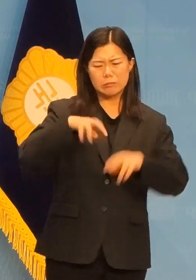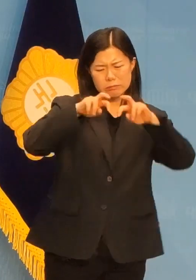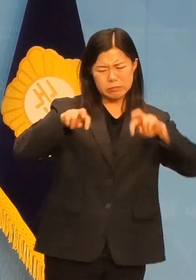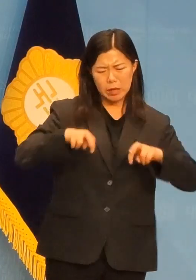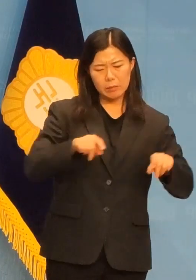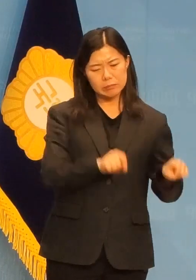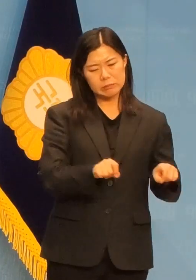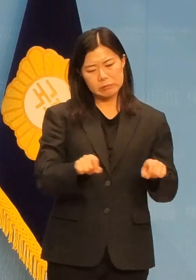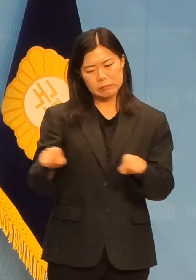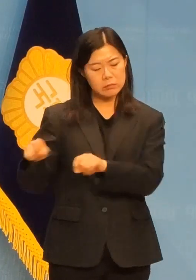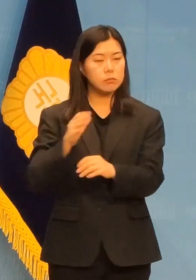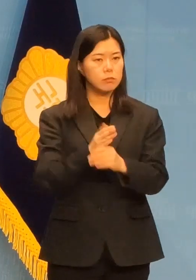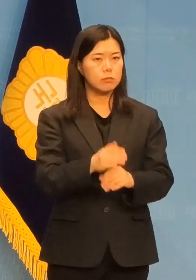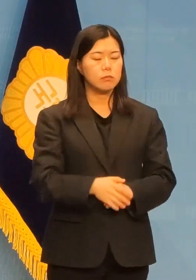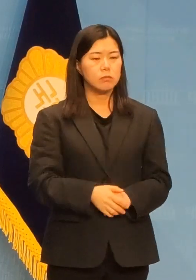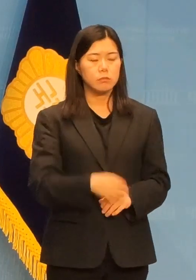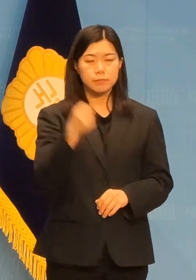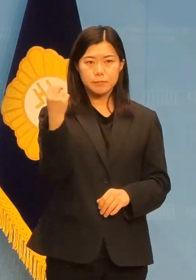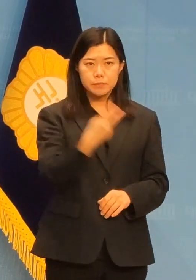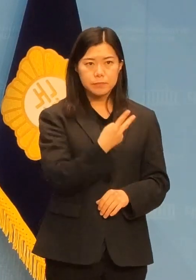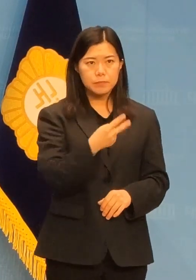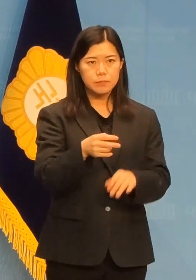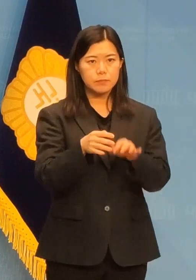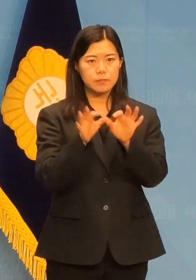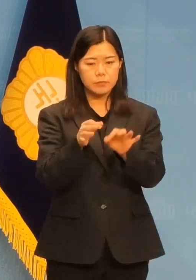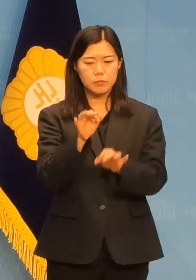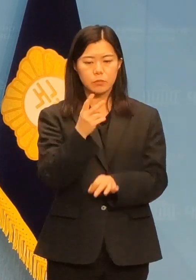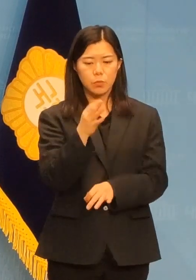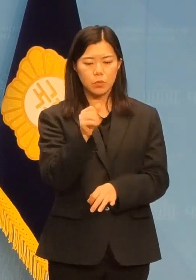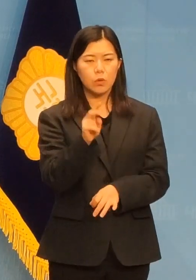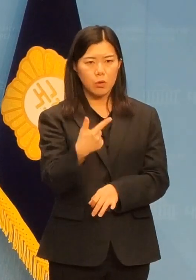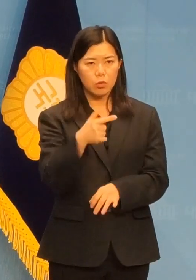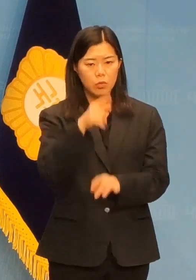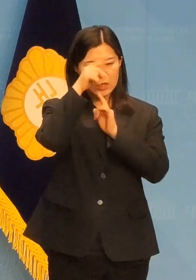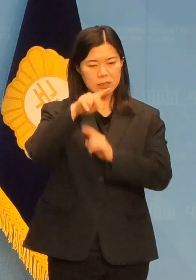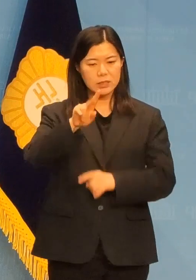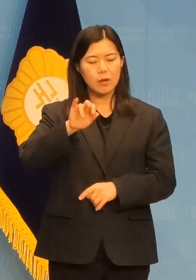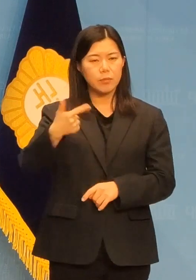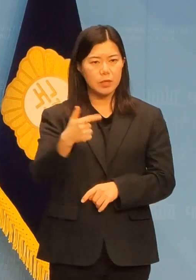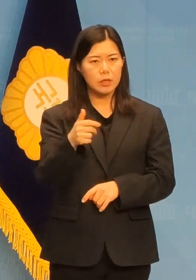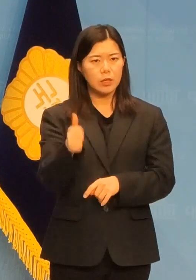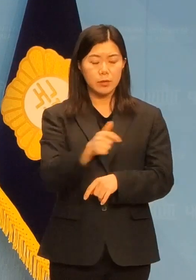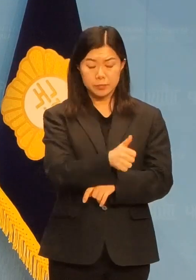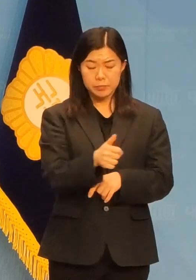지연되고 있습니다. 또한 김용현, 이상민 등 구속된 전직